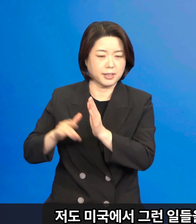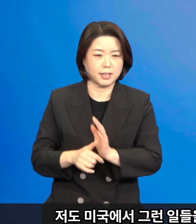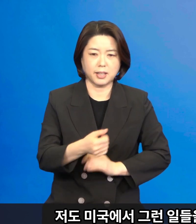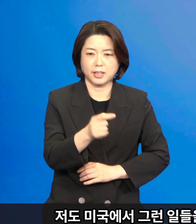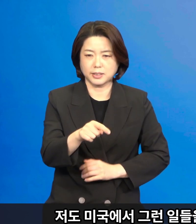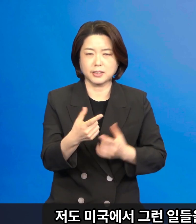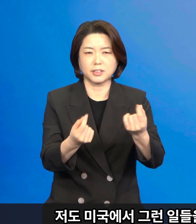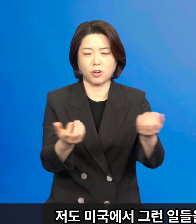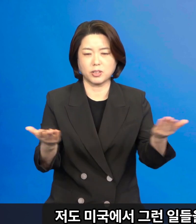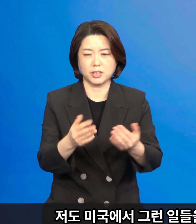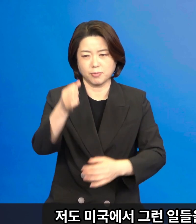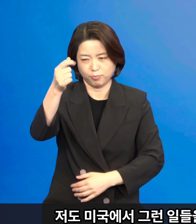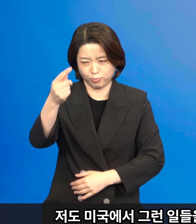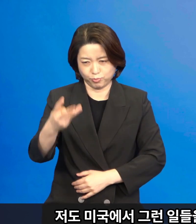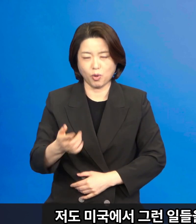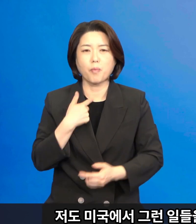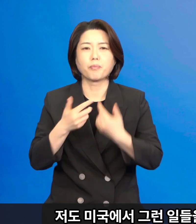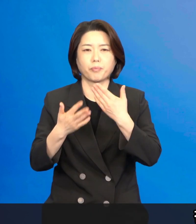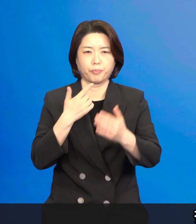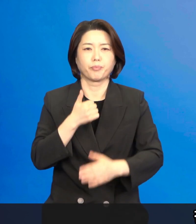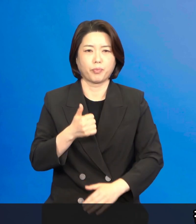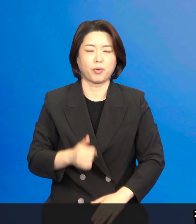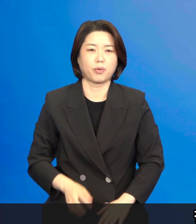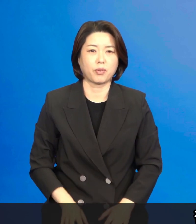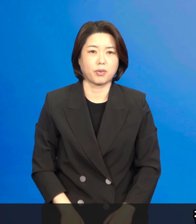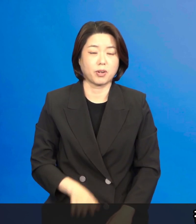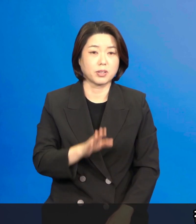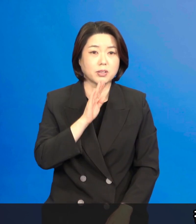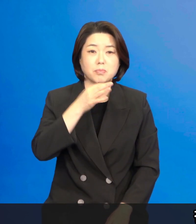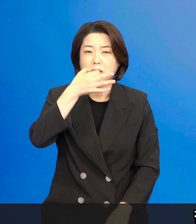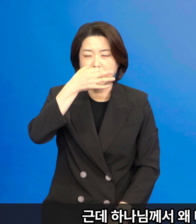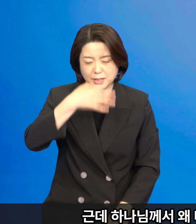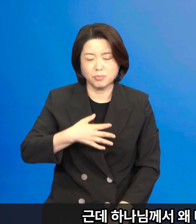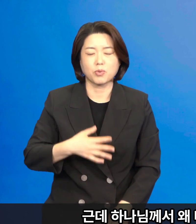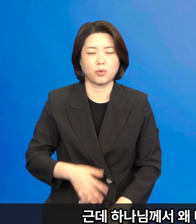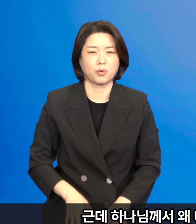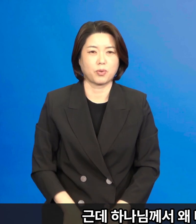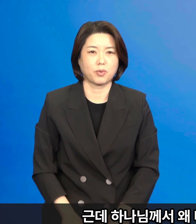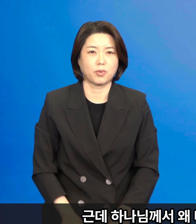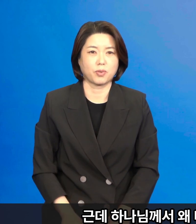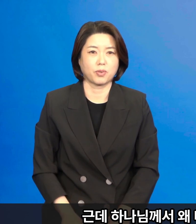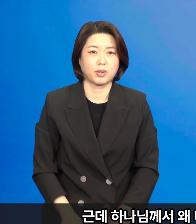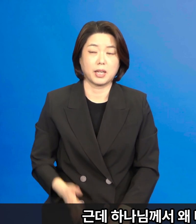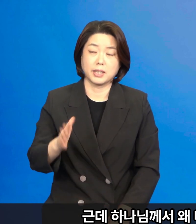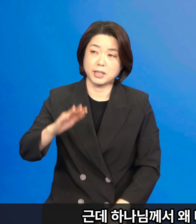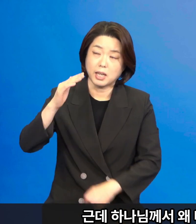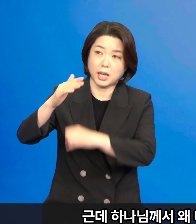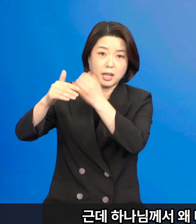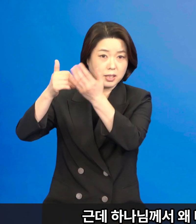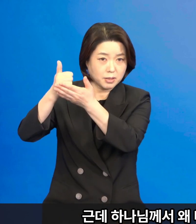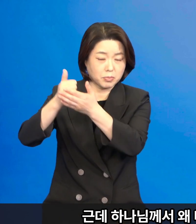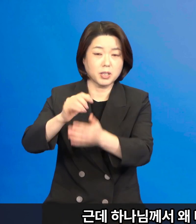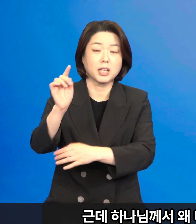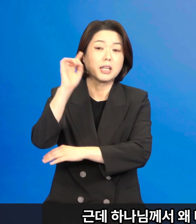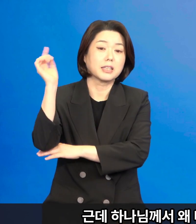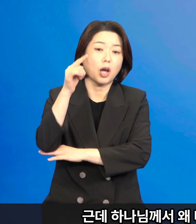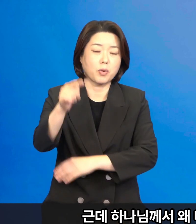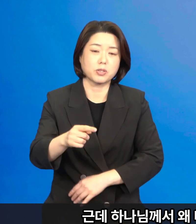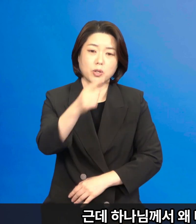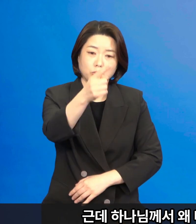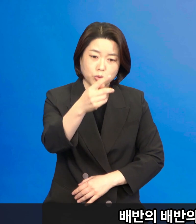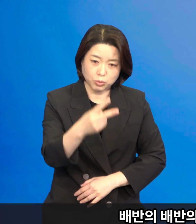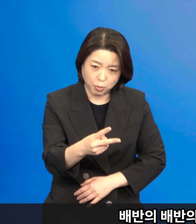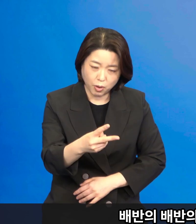차례 겪었을 때가 있었습니다. 참 힘듭니다. 근데 하나님께서 왜 다윗에게 이렇게 2번